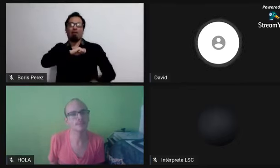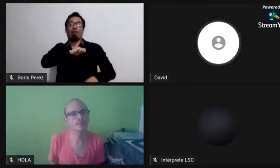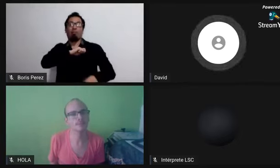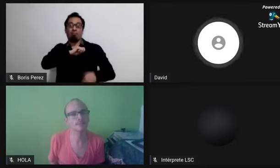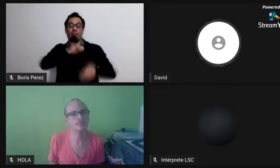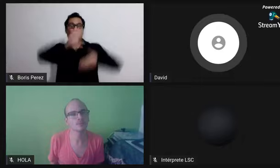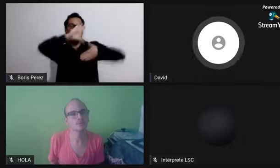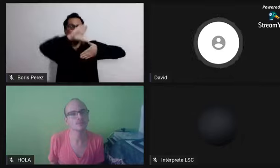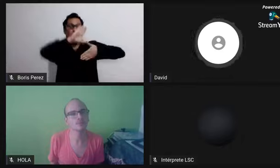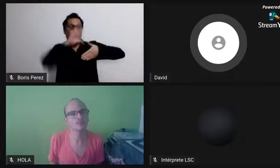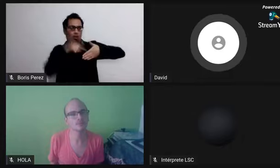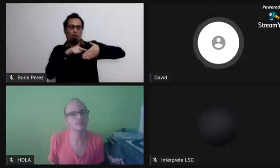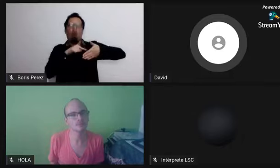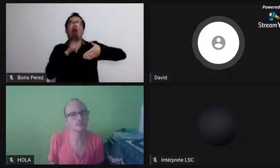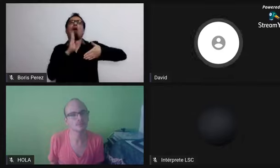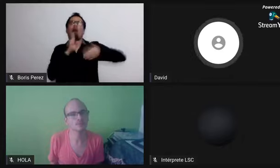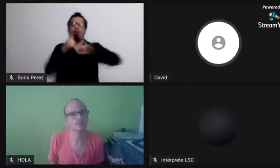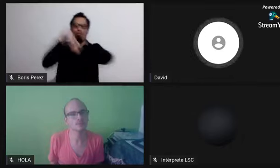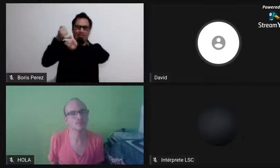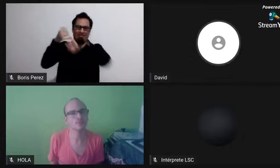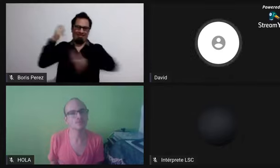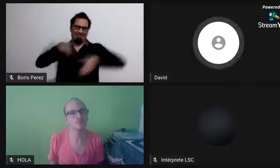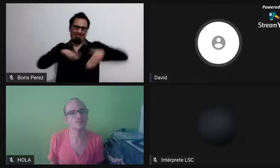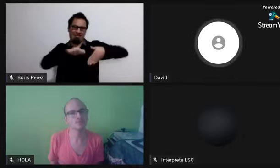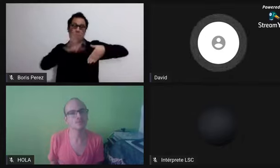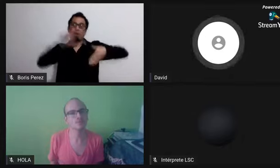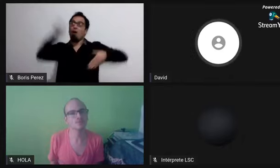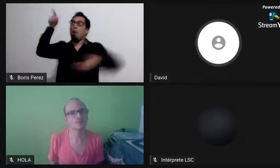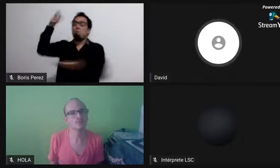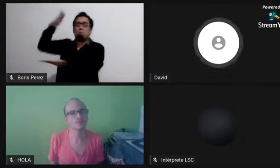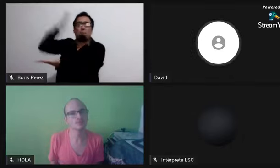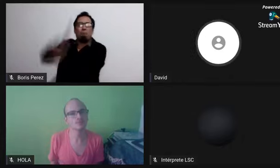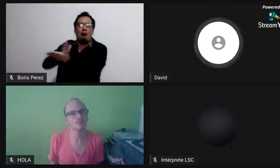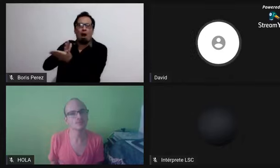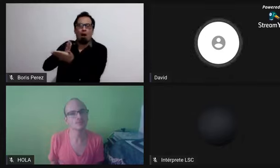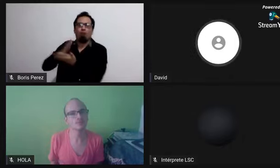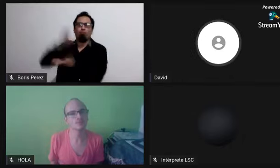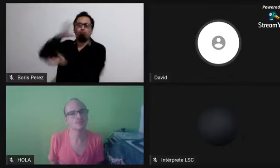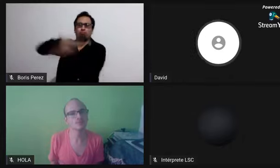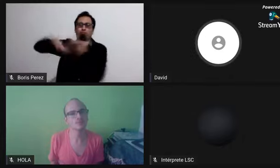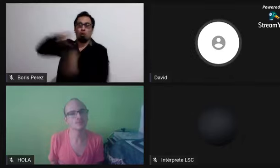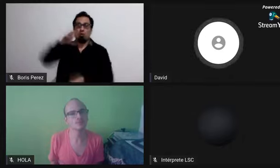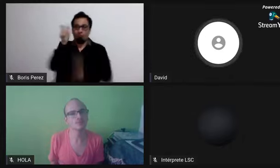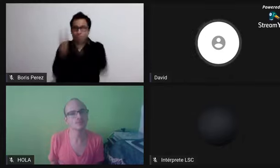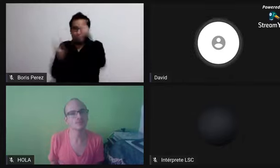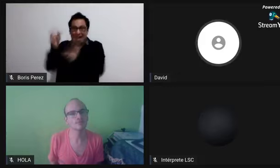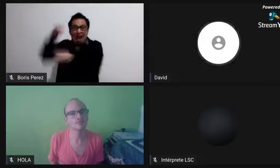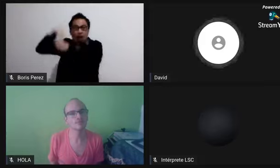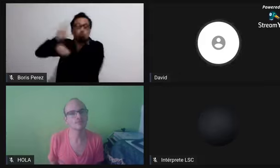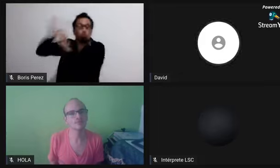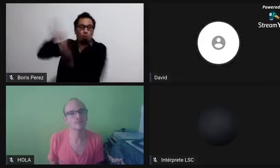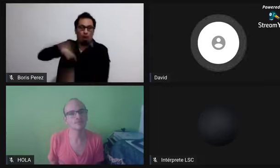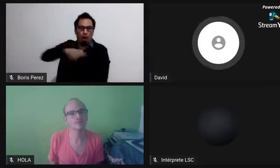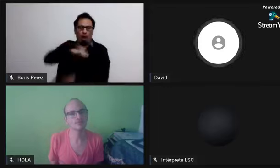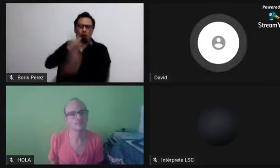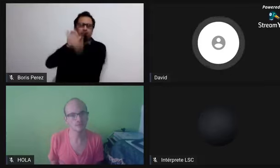Francia y España para finalmente quedar como gobernante o como rey de ese